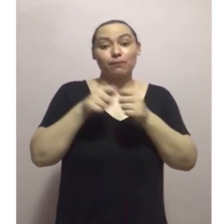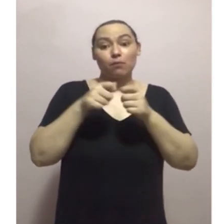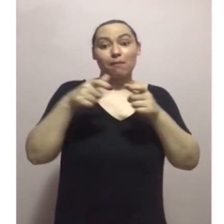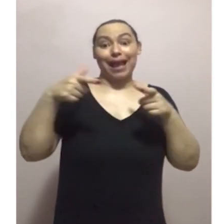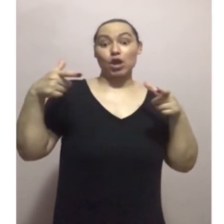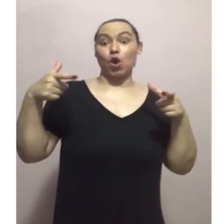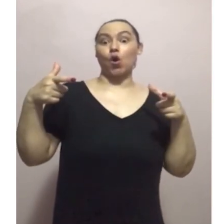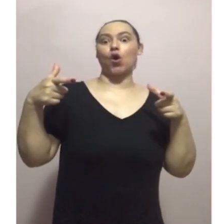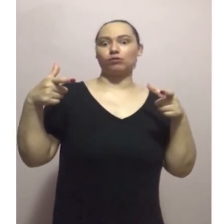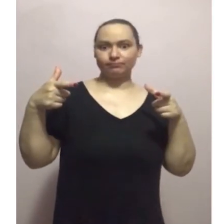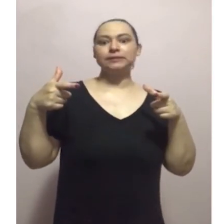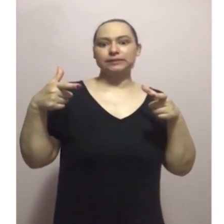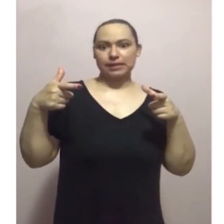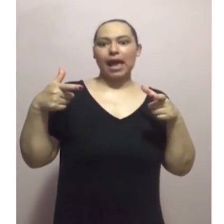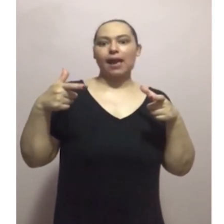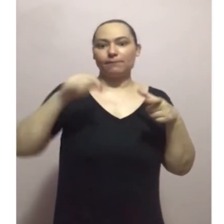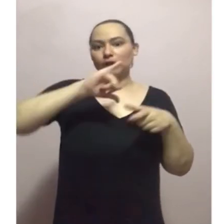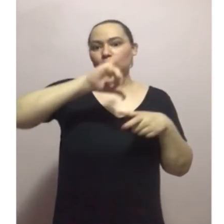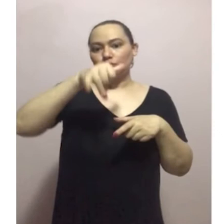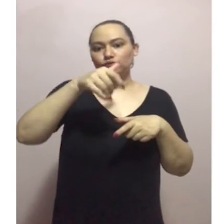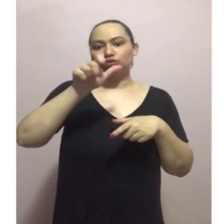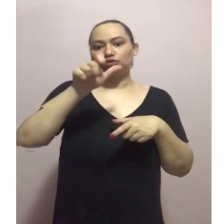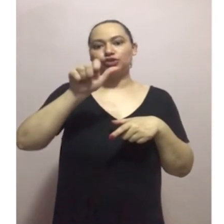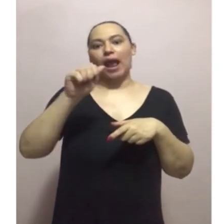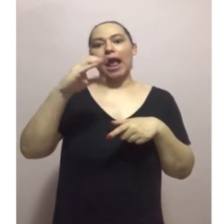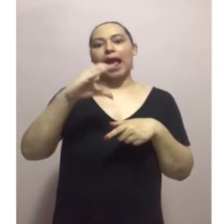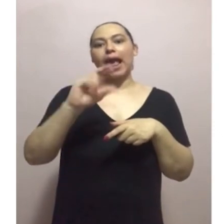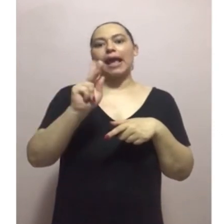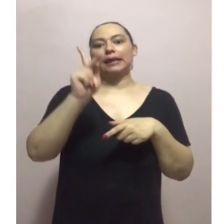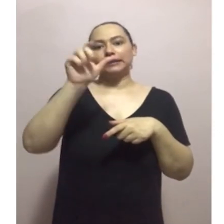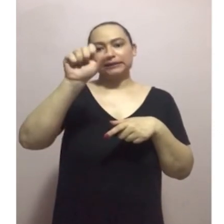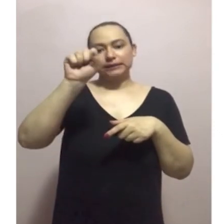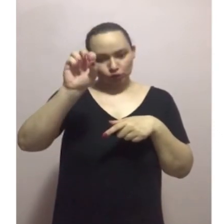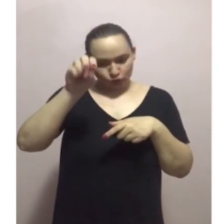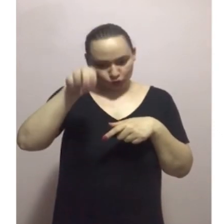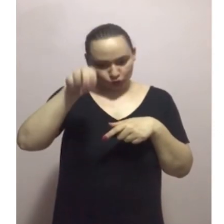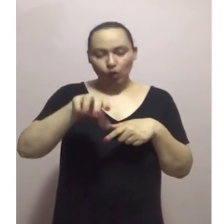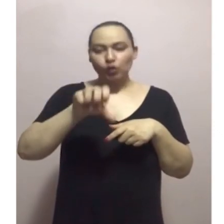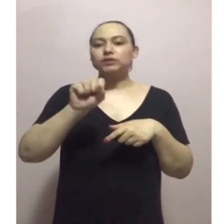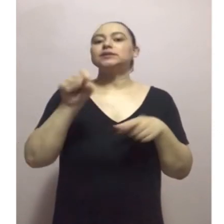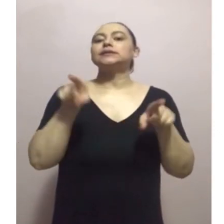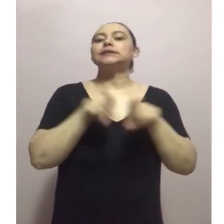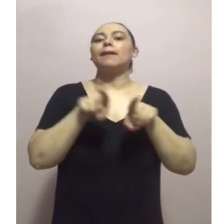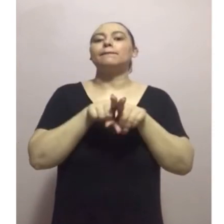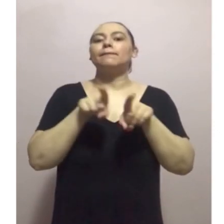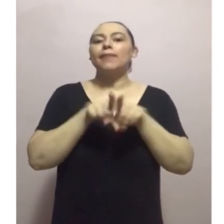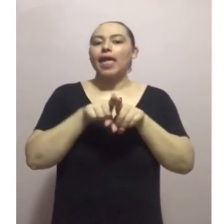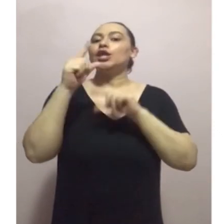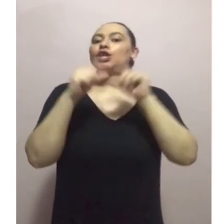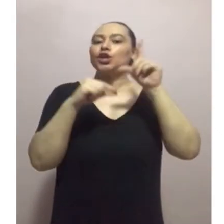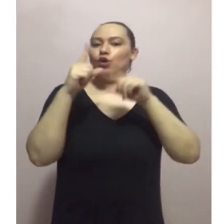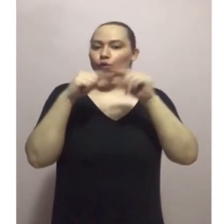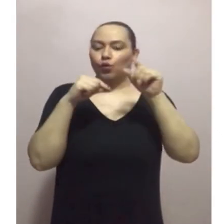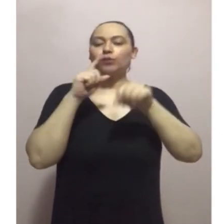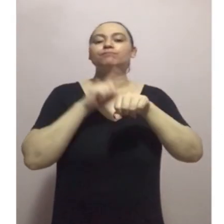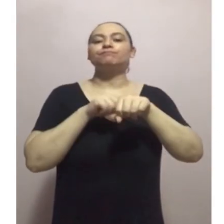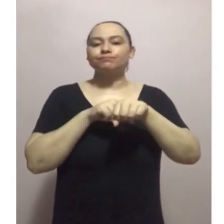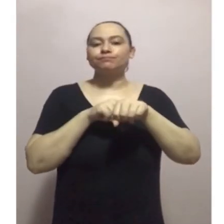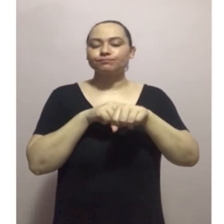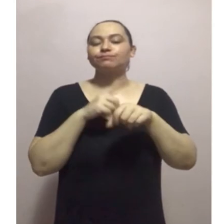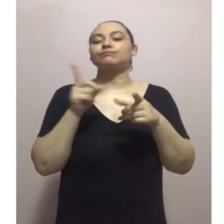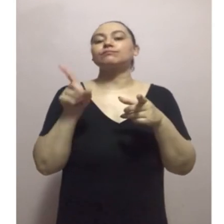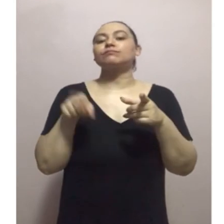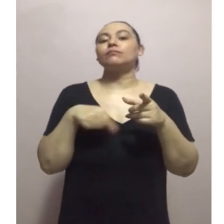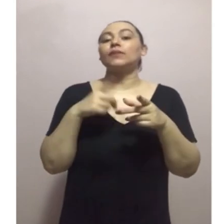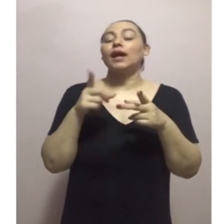para a montagem no teatro, quando a gente foi fazer o Jacksons e depois a Hora da Estrela, né? No caso